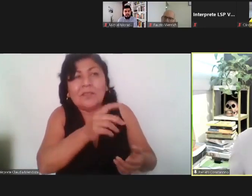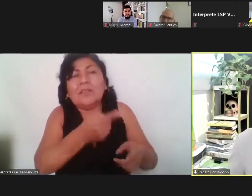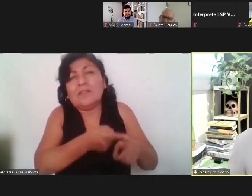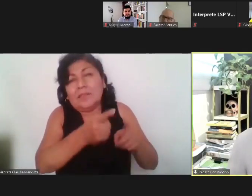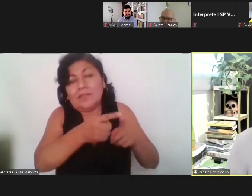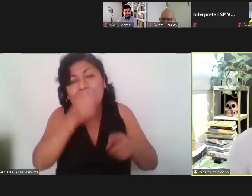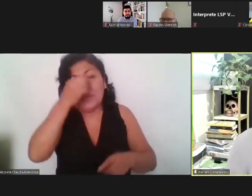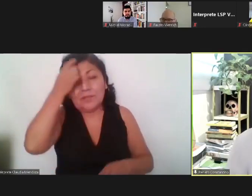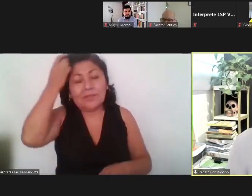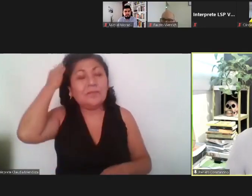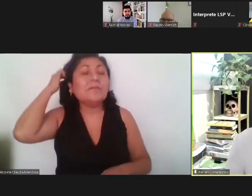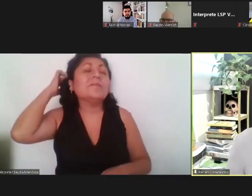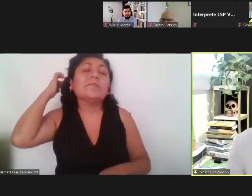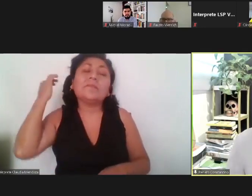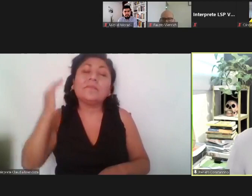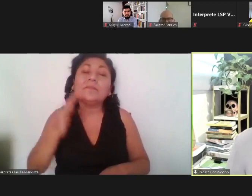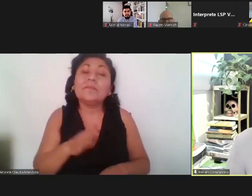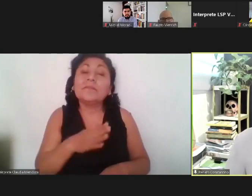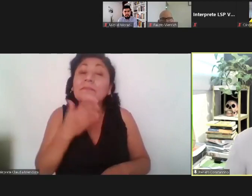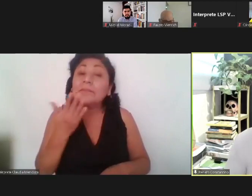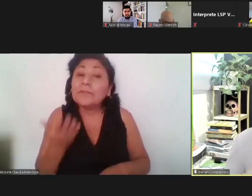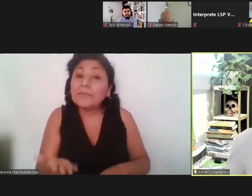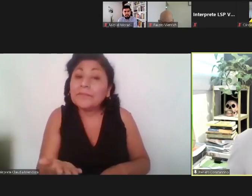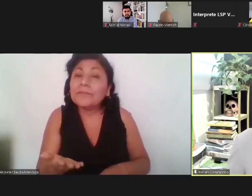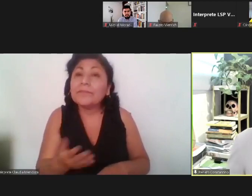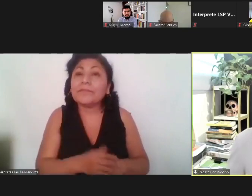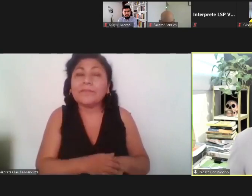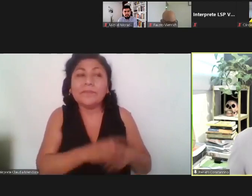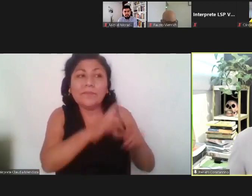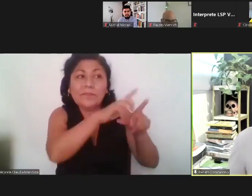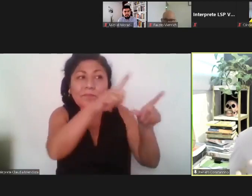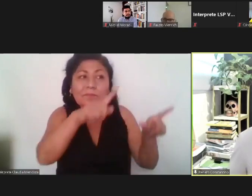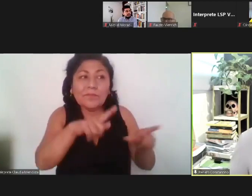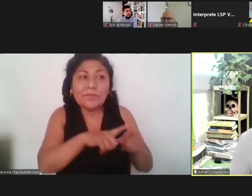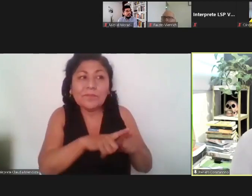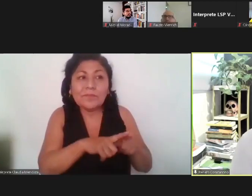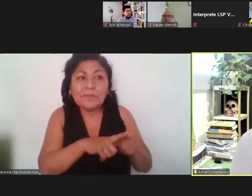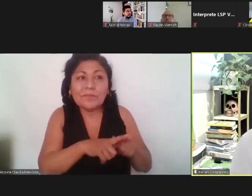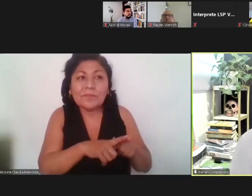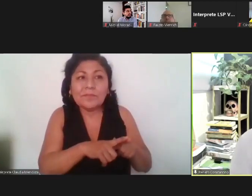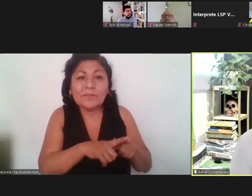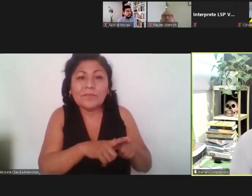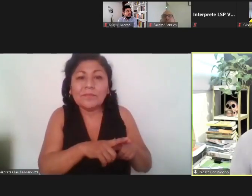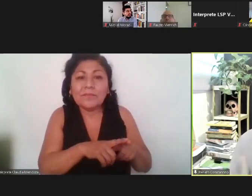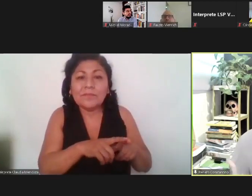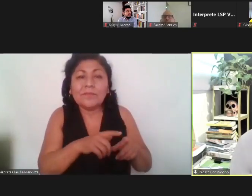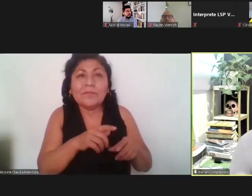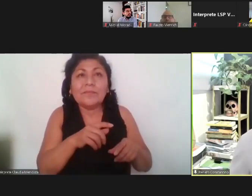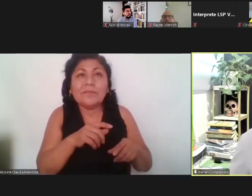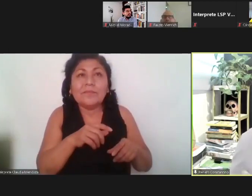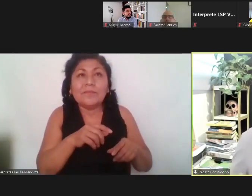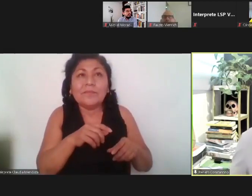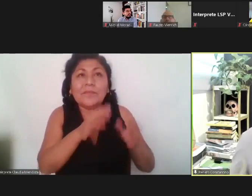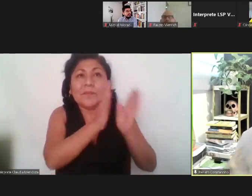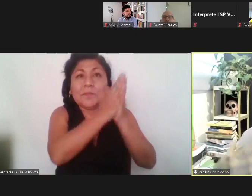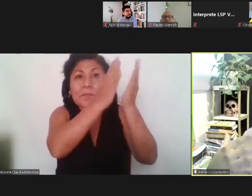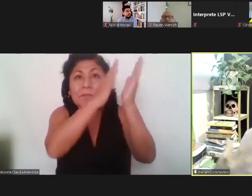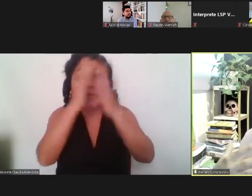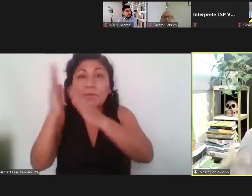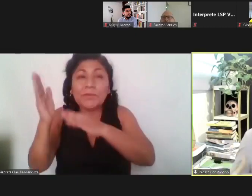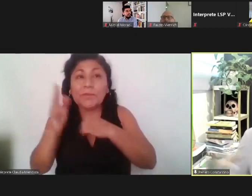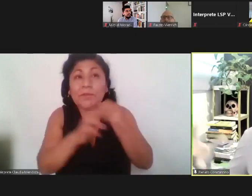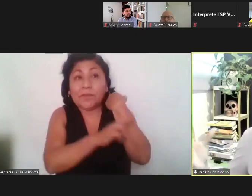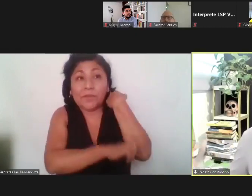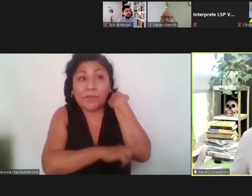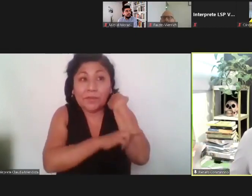bastante usada por personas con discapacidad visual en la sede principal de la Biblioteca Nacional. Pero lo ideal sería que la persona